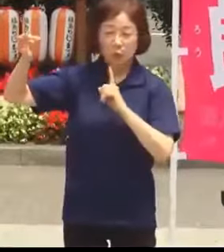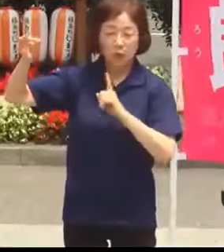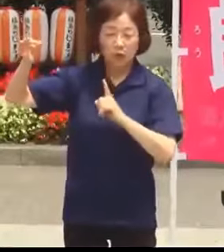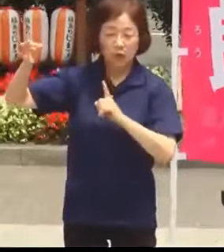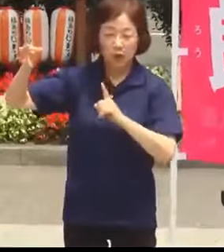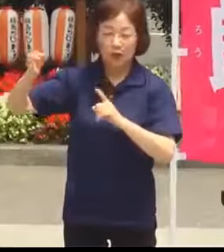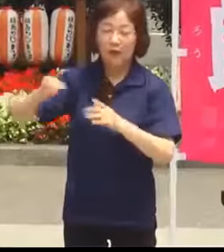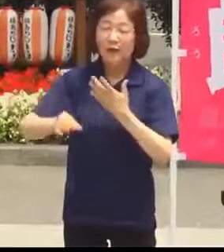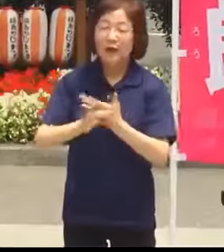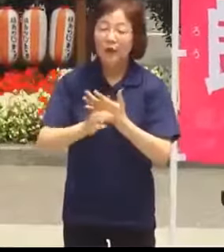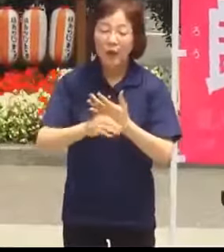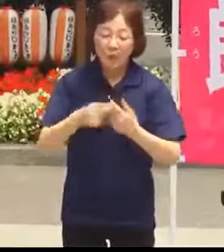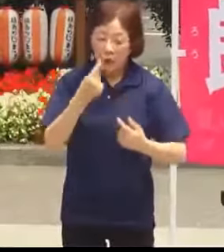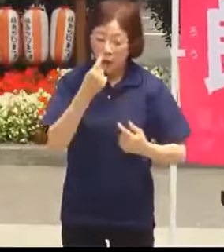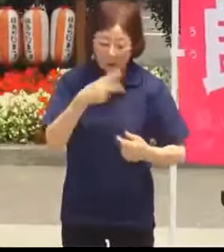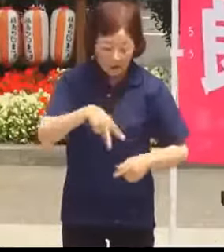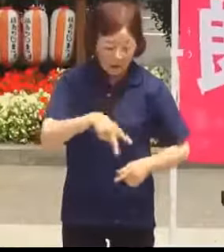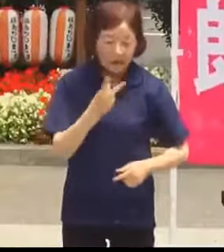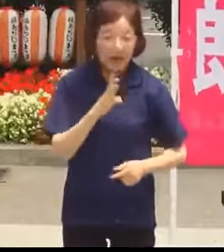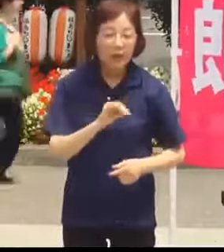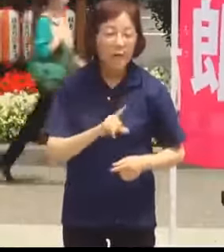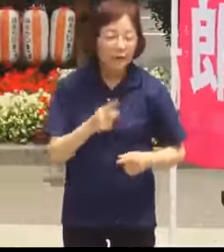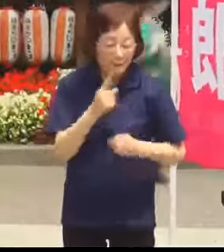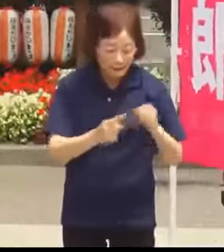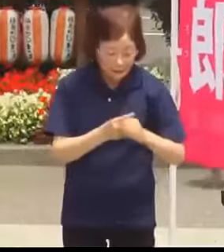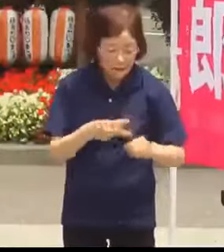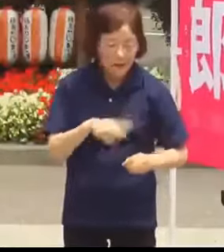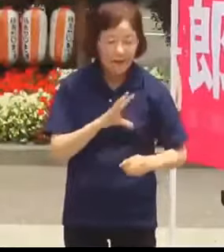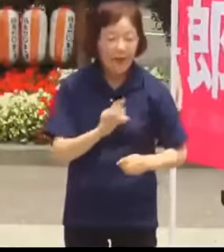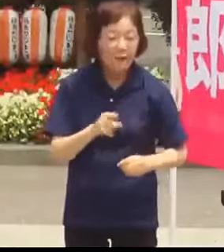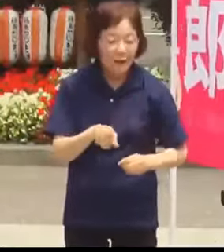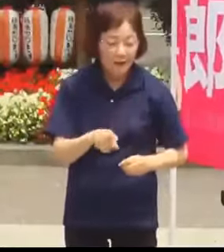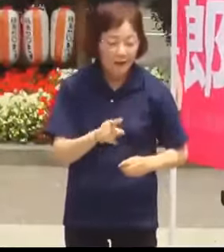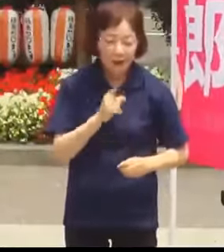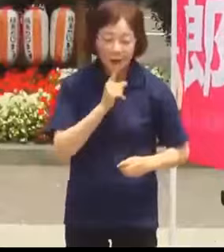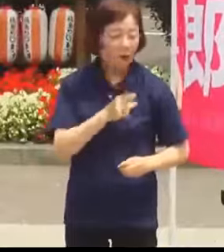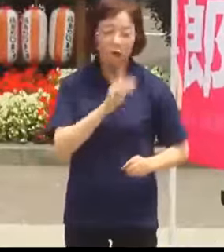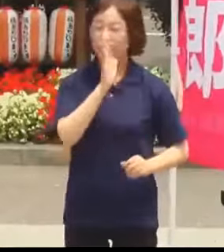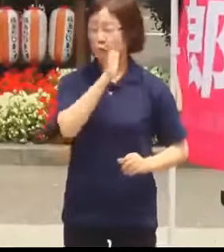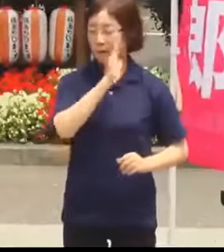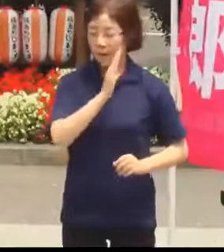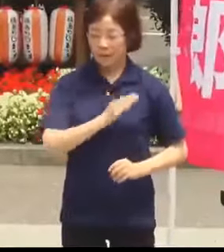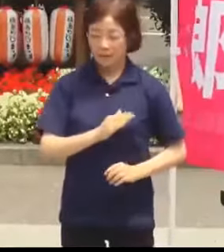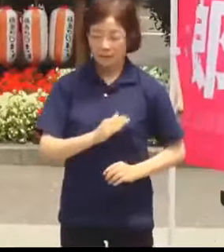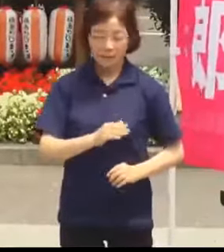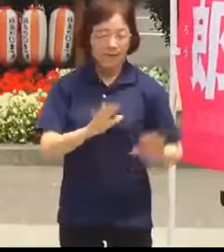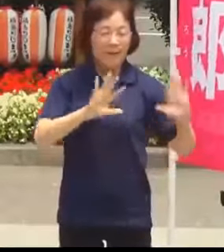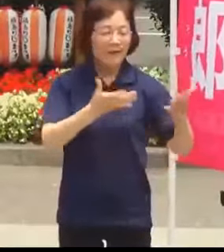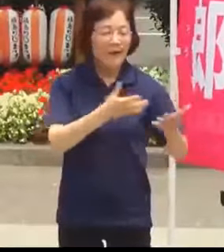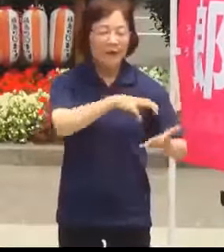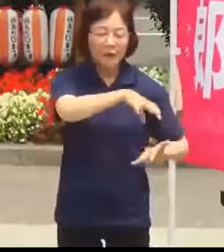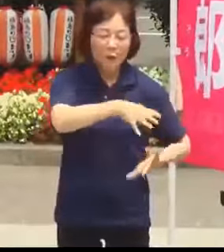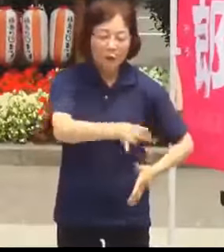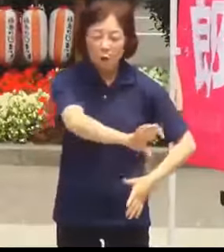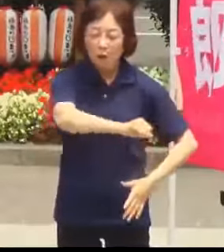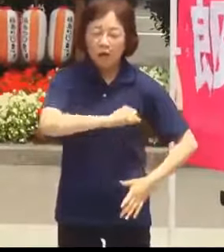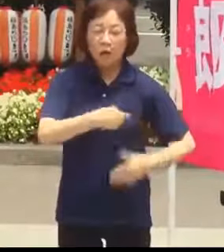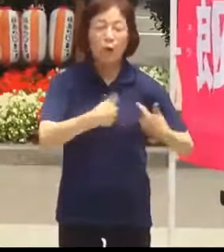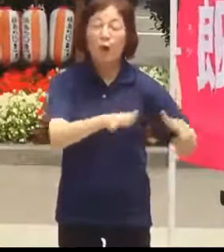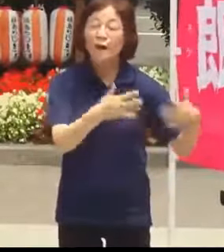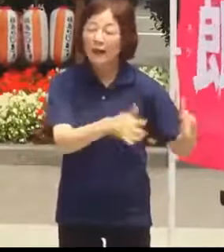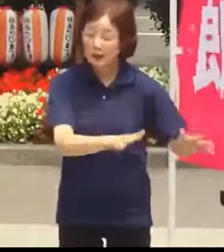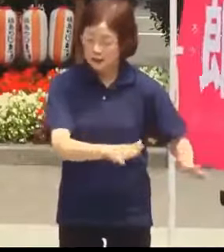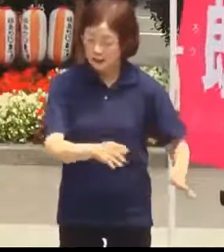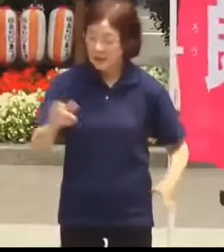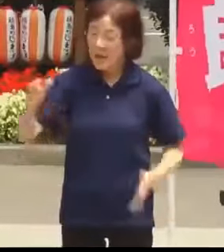年収200万円くらいない自分も引き上げられるんじゃないか私そういうこと言ってんじゃないですないとから取るナッツって言うんですある